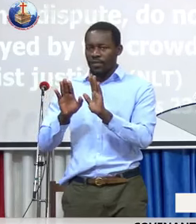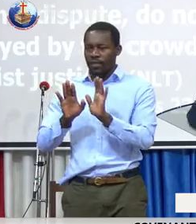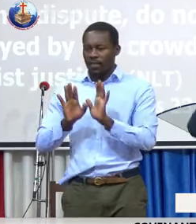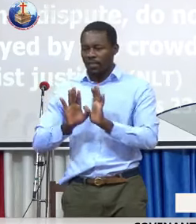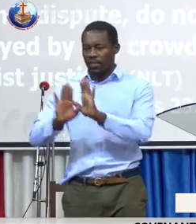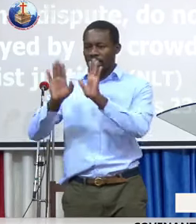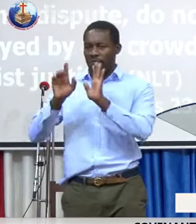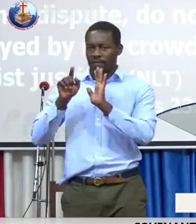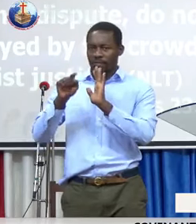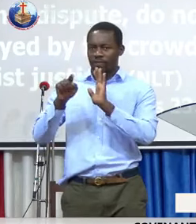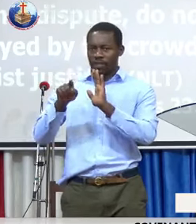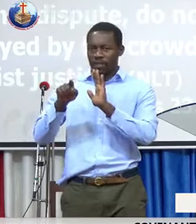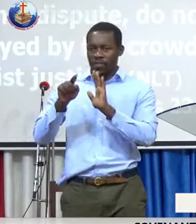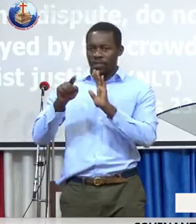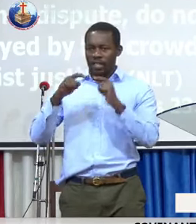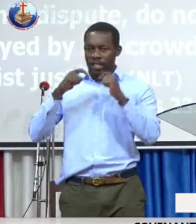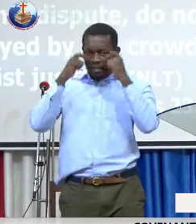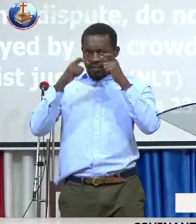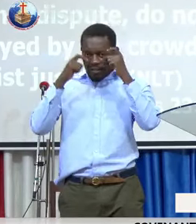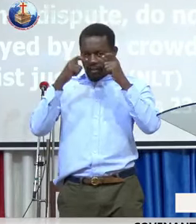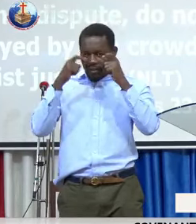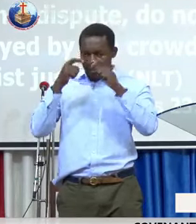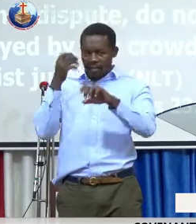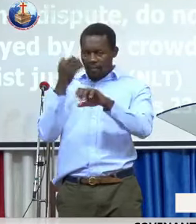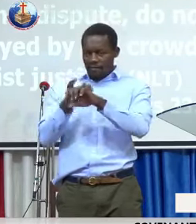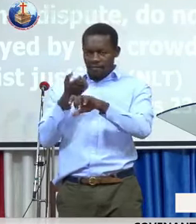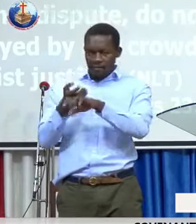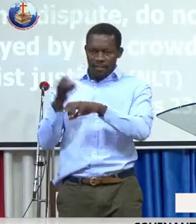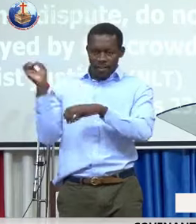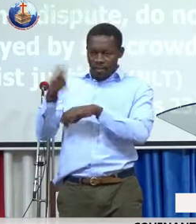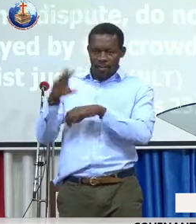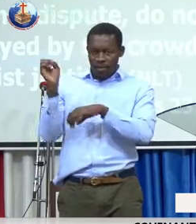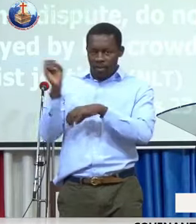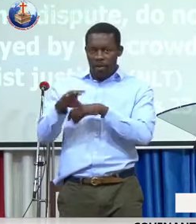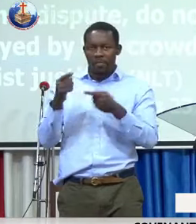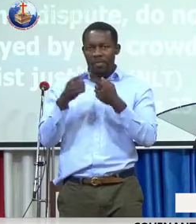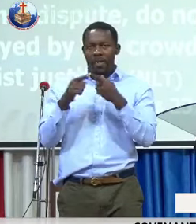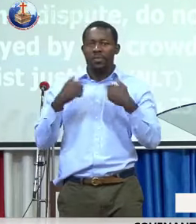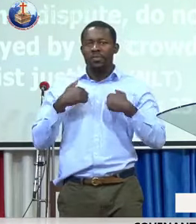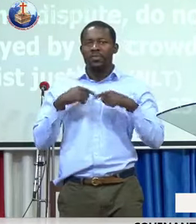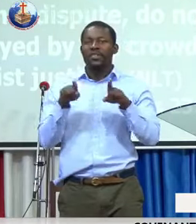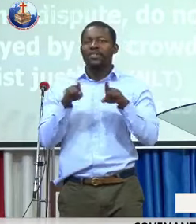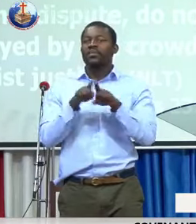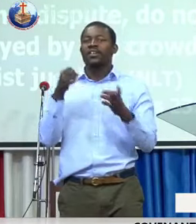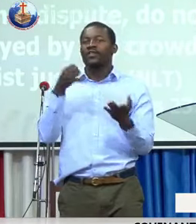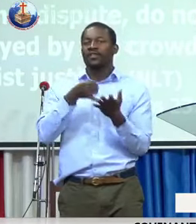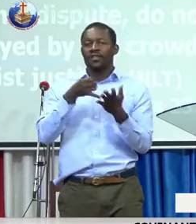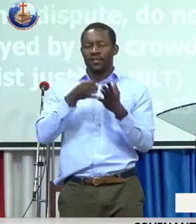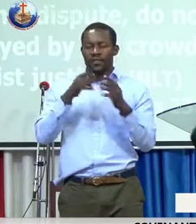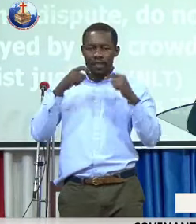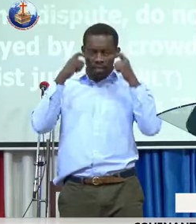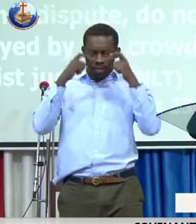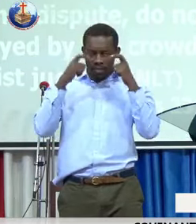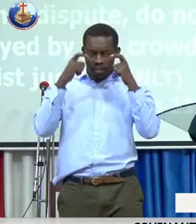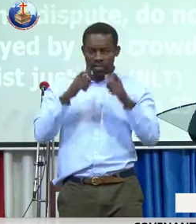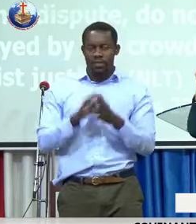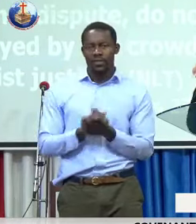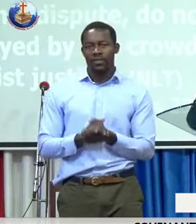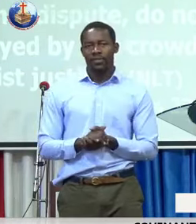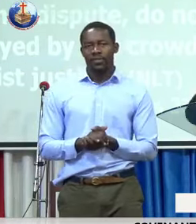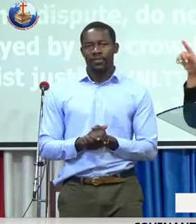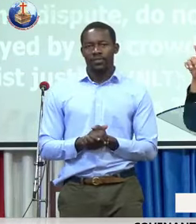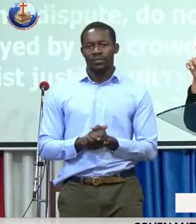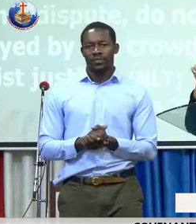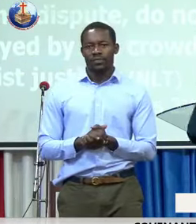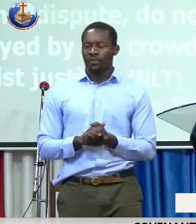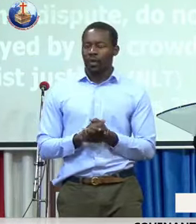dhambi hata kama najua pia mimi nimeifanya. Wacha huyo ahukumiwe hata kama mimi nimefanya ahukumiwe kwa niaba yangu. And using that law they